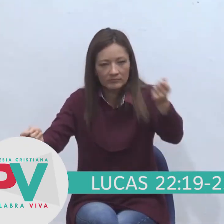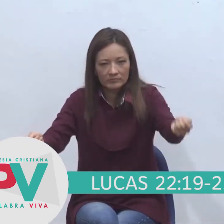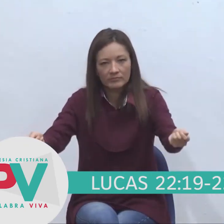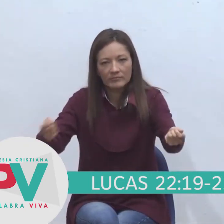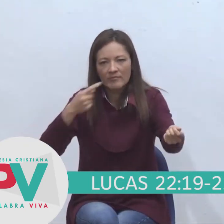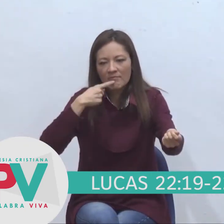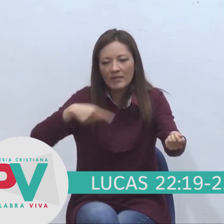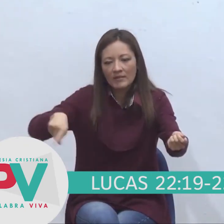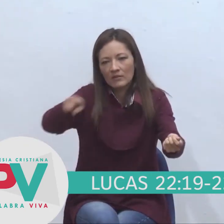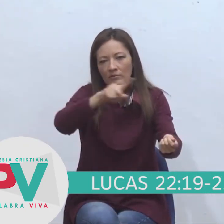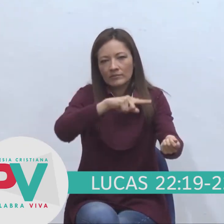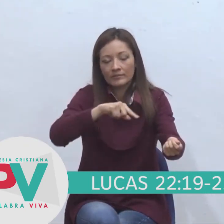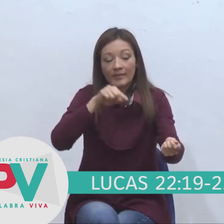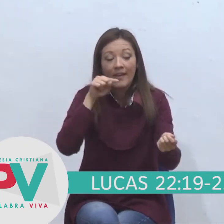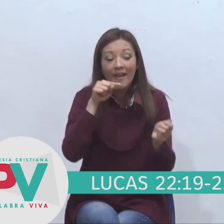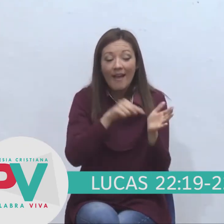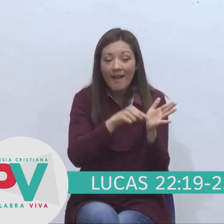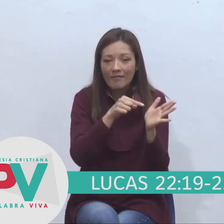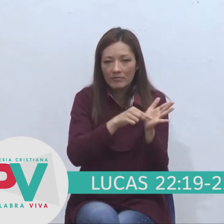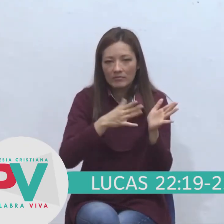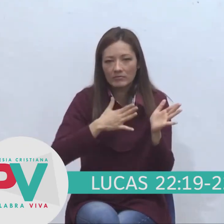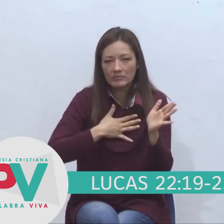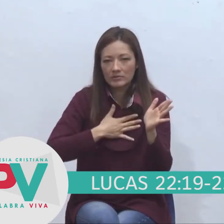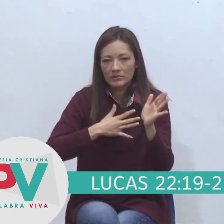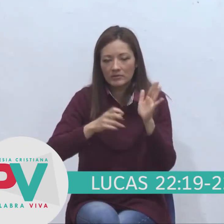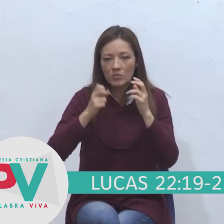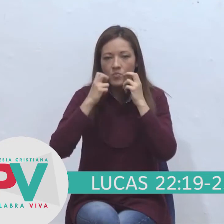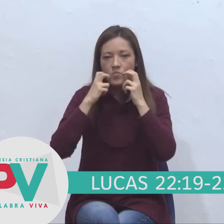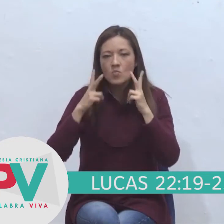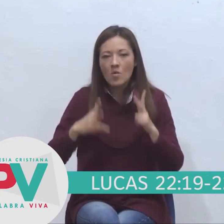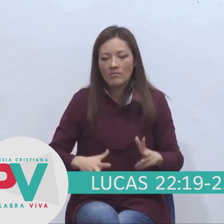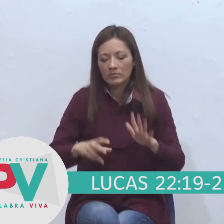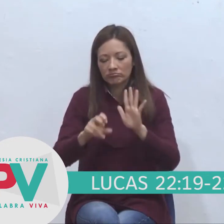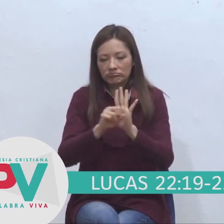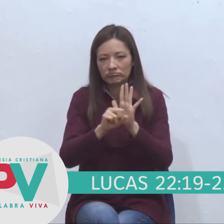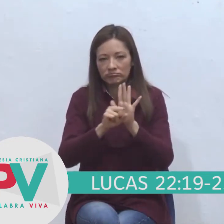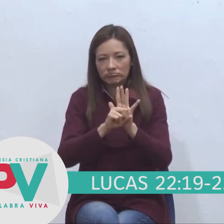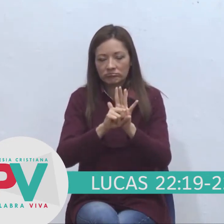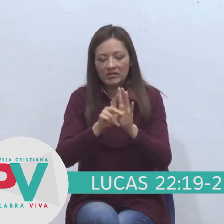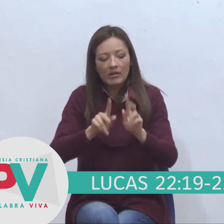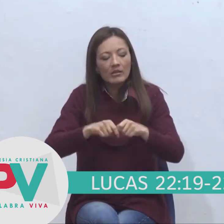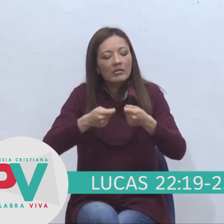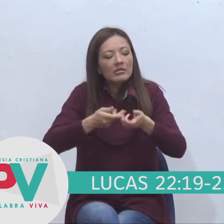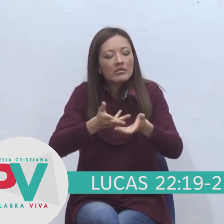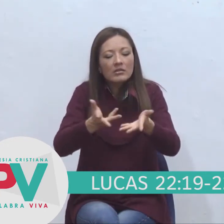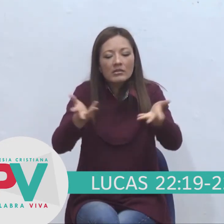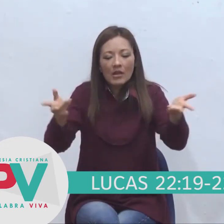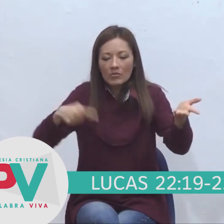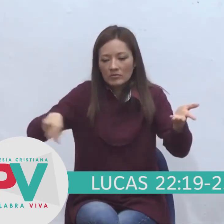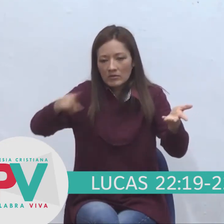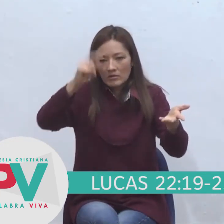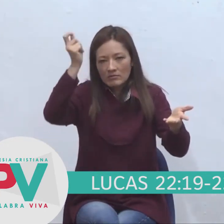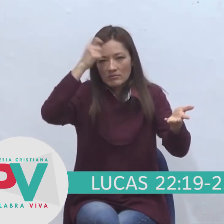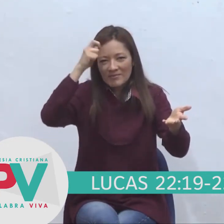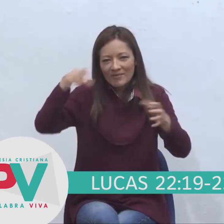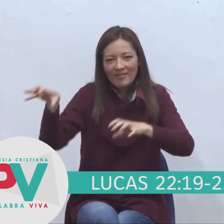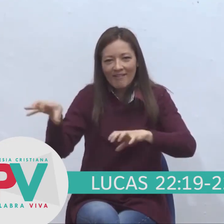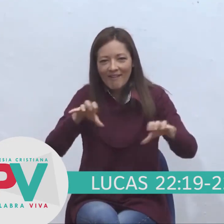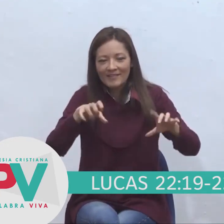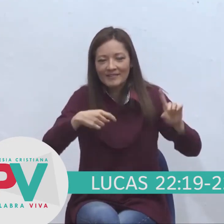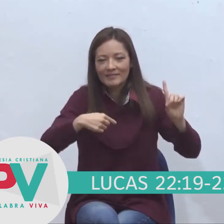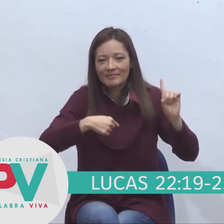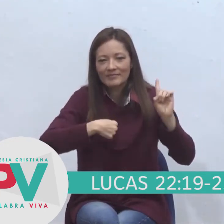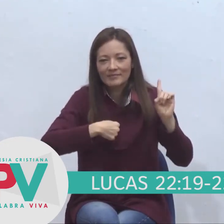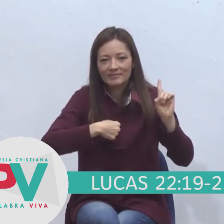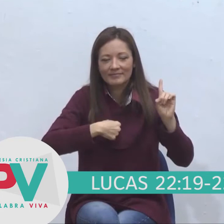diciendo, esto es mi cuerpo, que por vosotros es dado, haced esto en memoria de mí. Mire tan chévere,